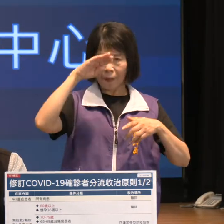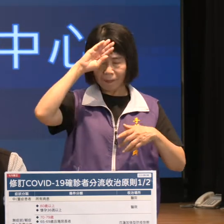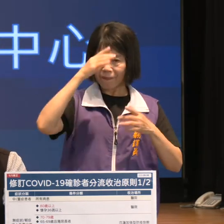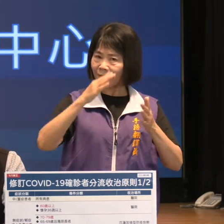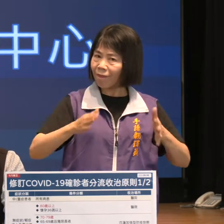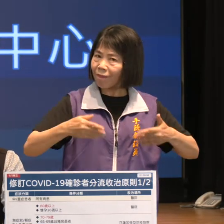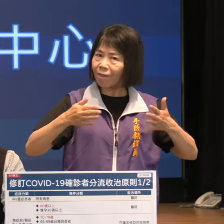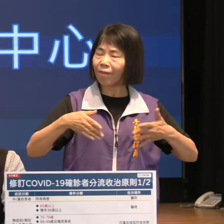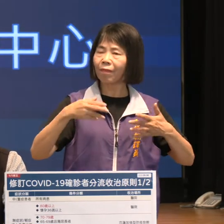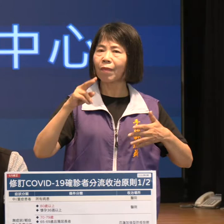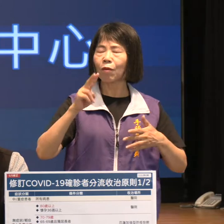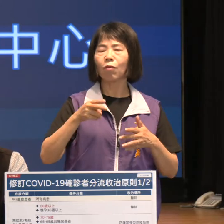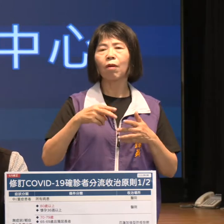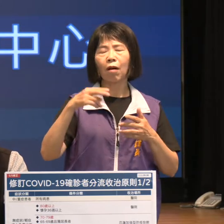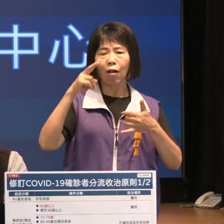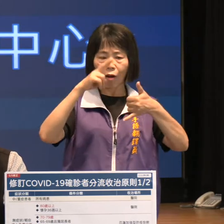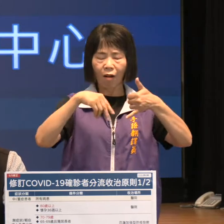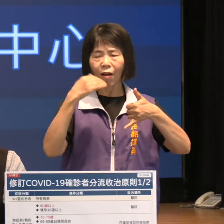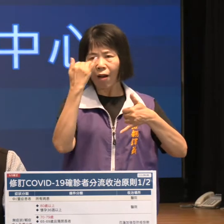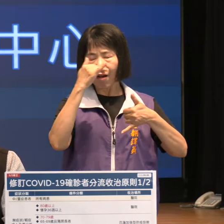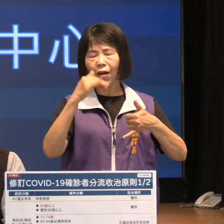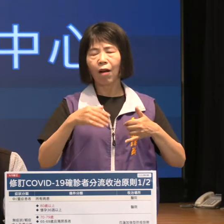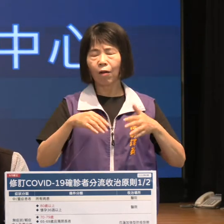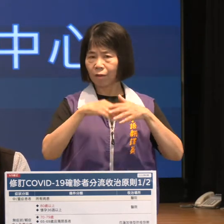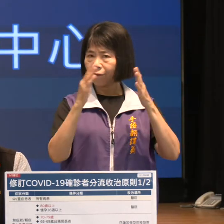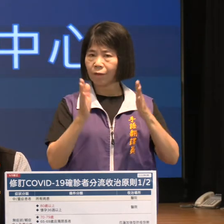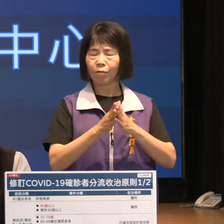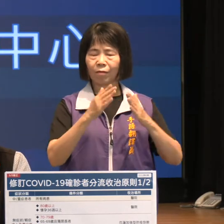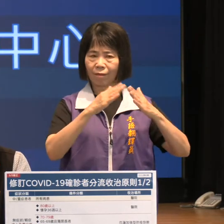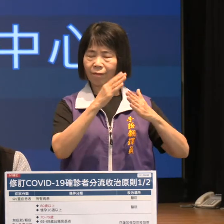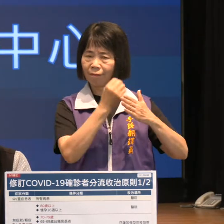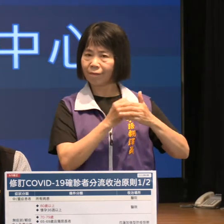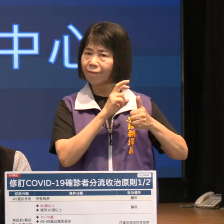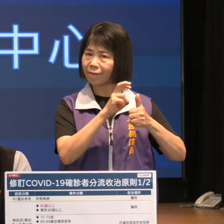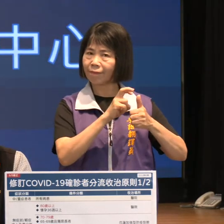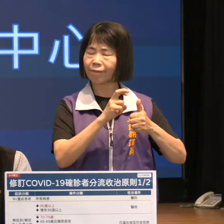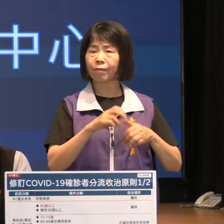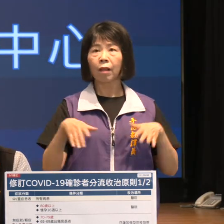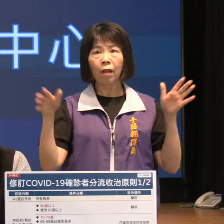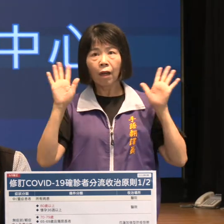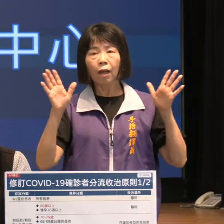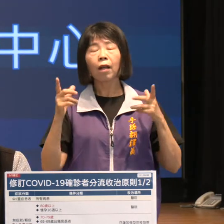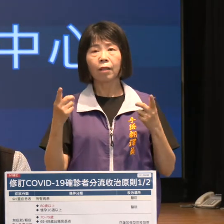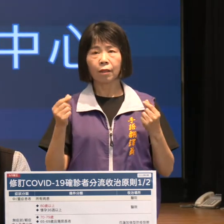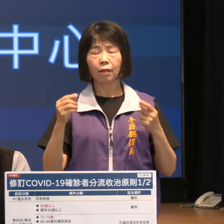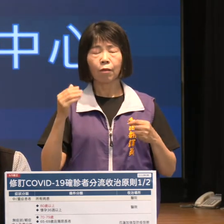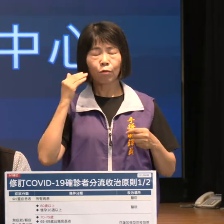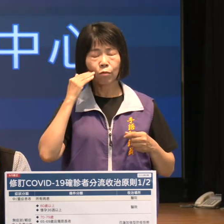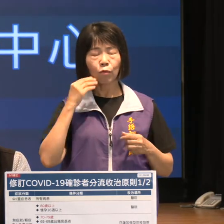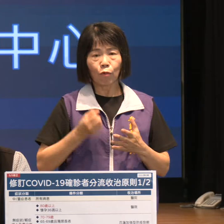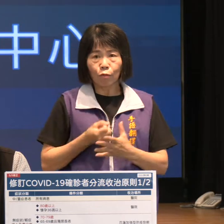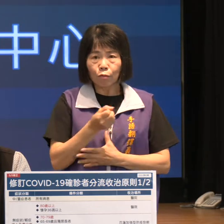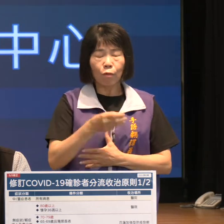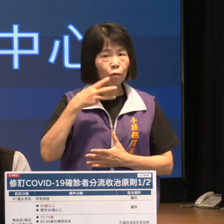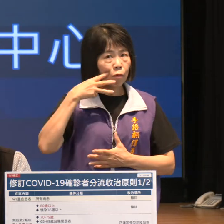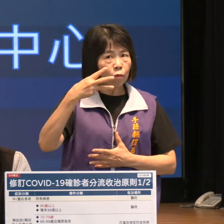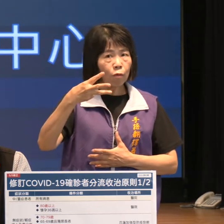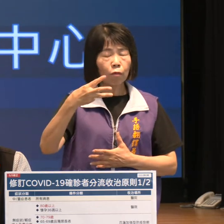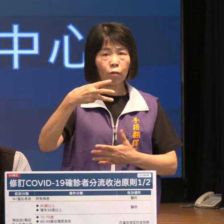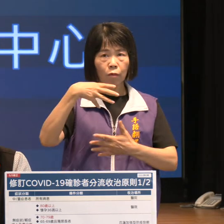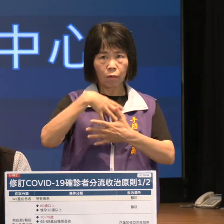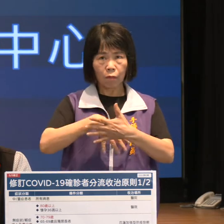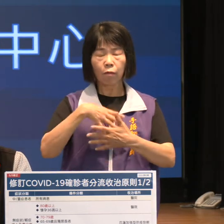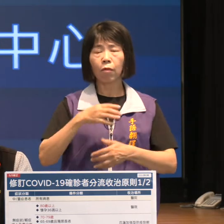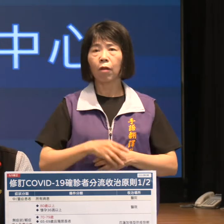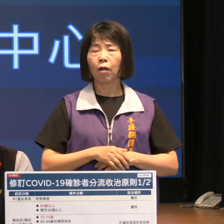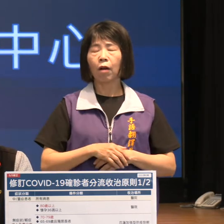居家照护哈，居家照护哈。那对于小孩子来讲也是哈，3个月以内的小孩发烧，基本上我认为一定要